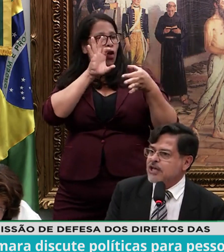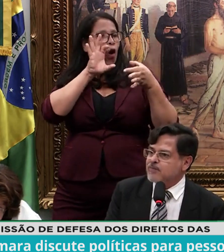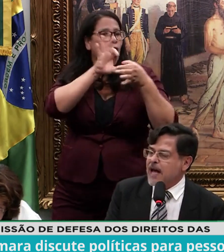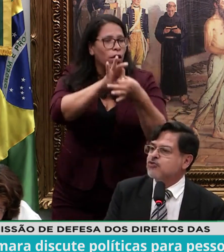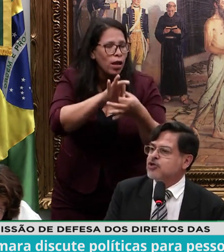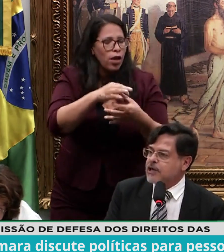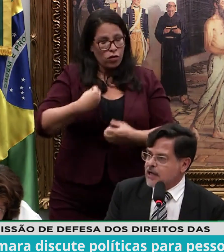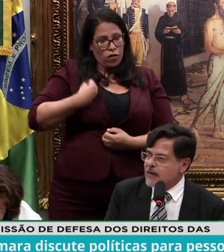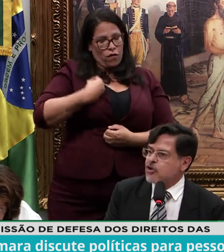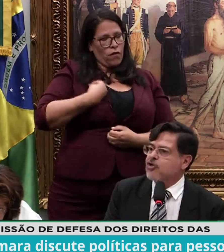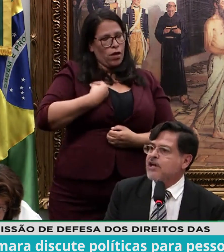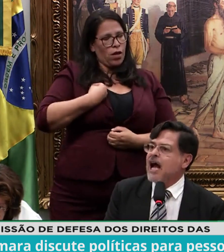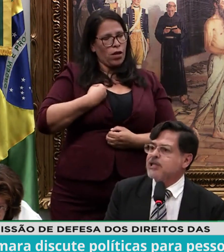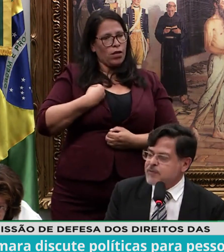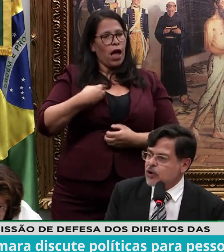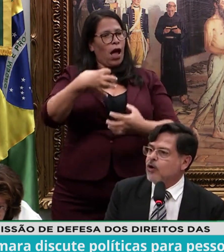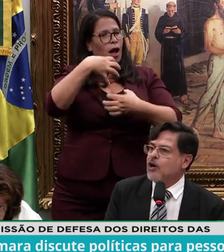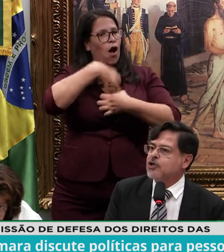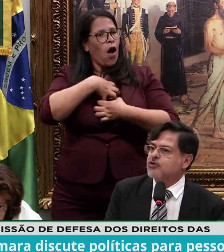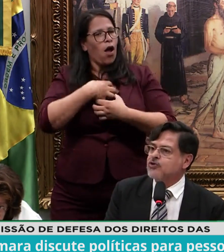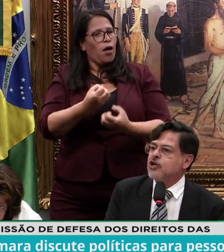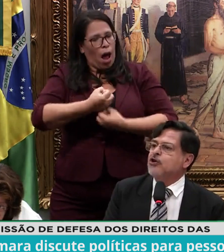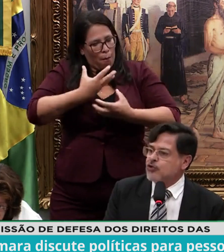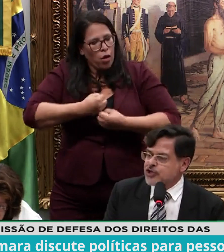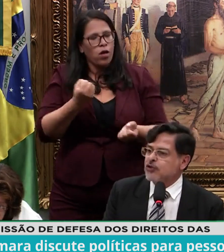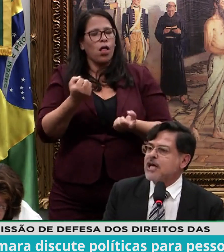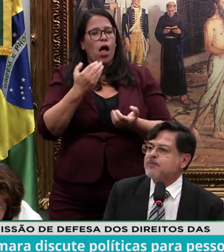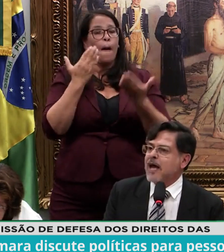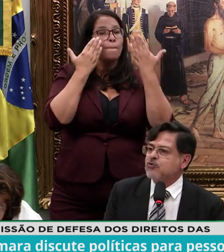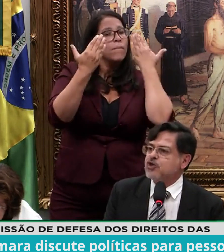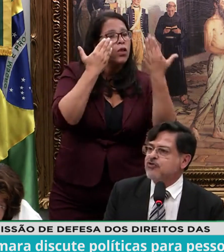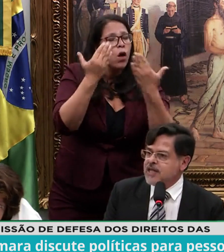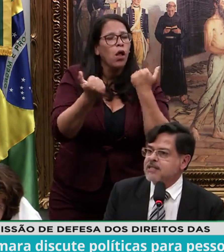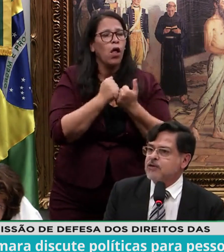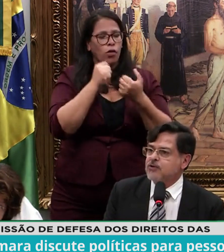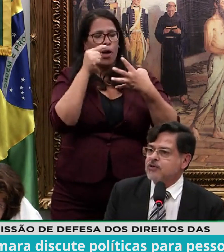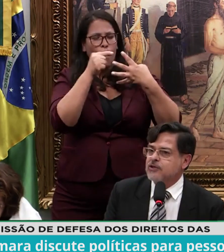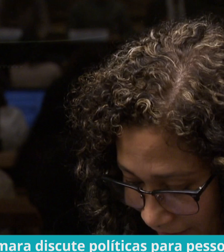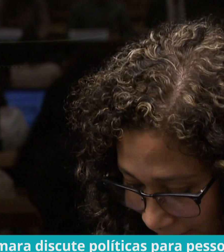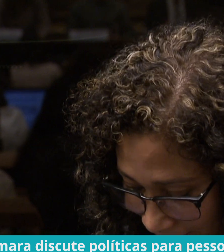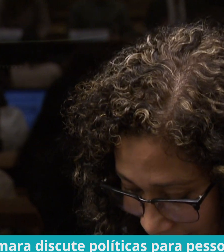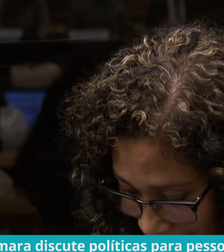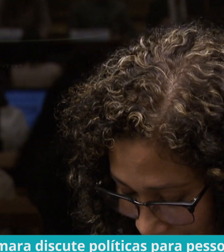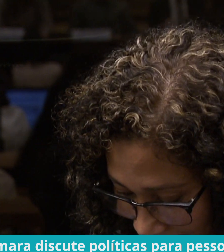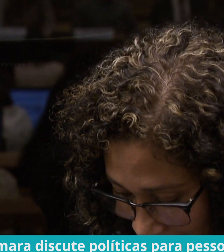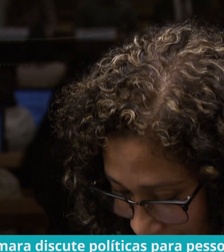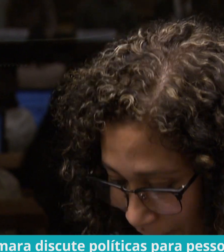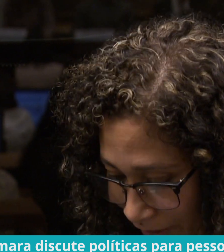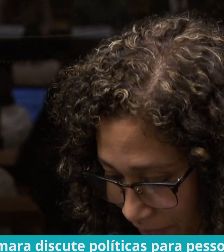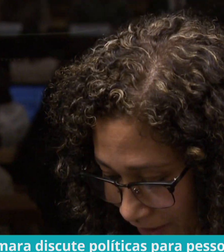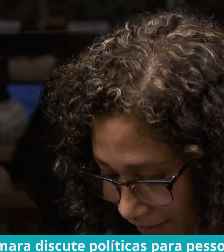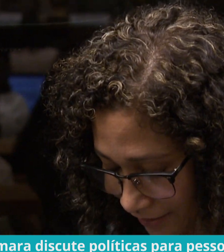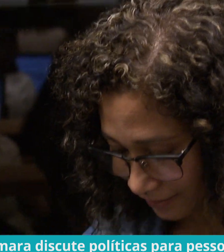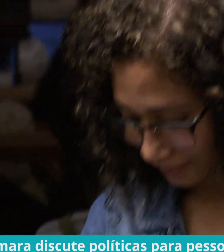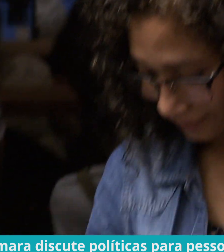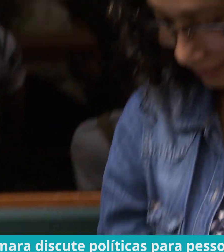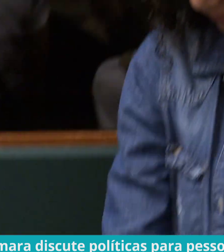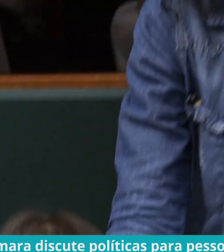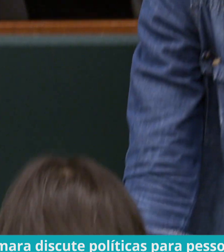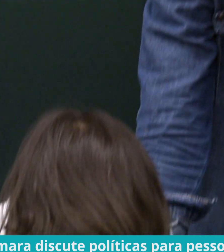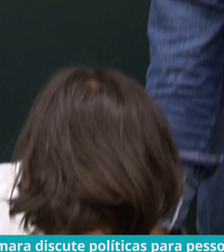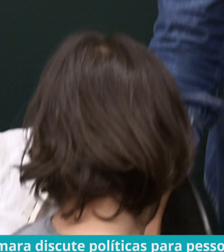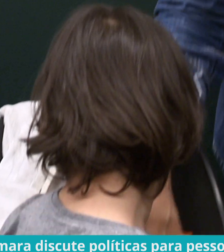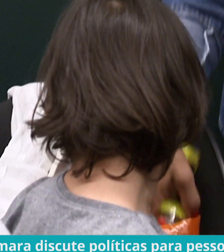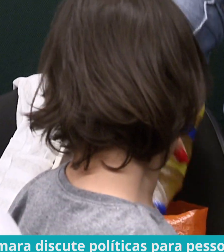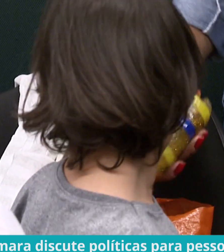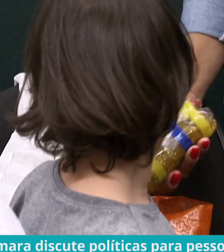nos seus aspectos emocionais, psicológicos, nos seus aspectos físicos. Silmar, mãe do Pedro, veio